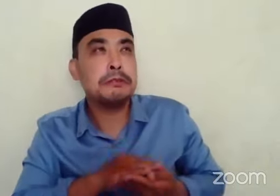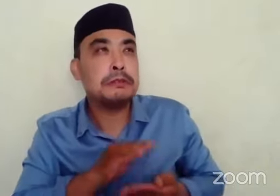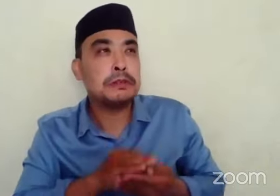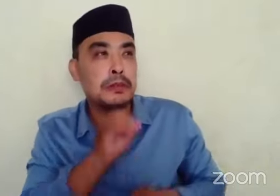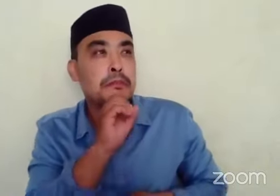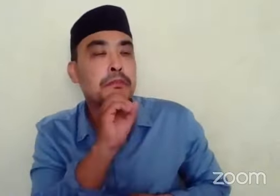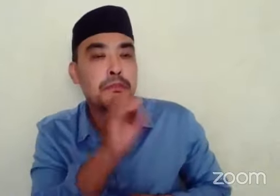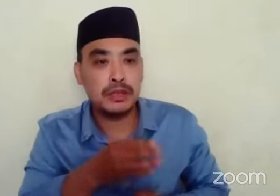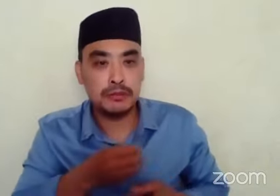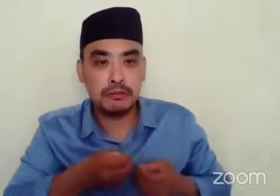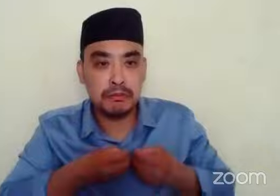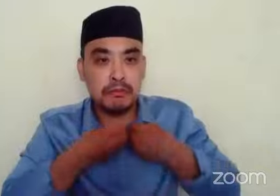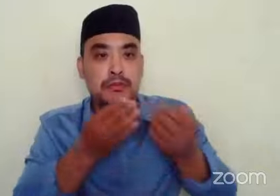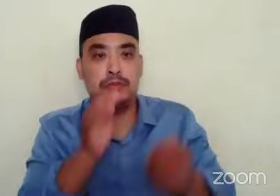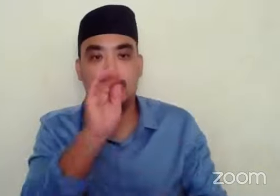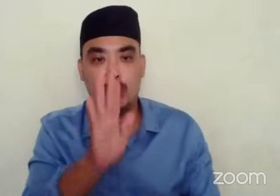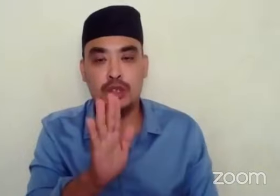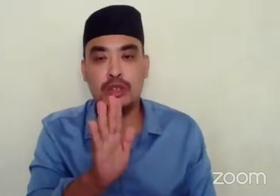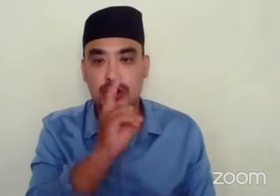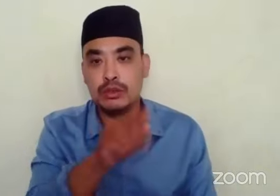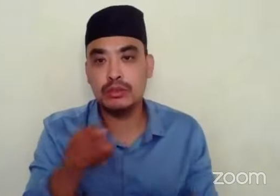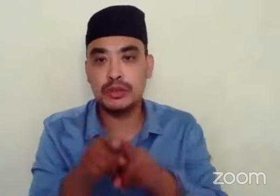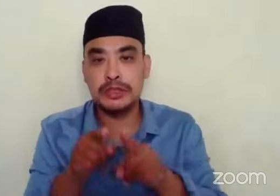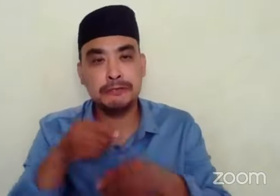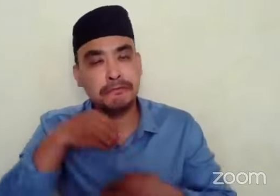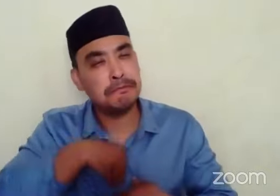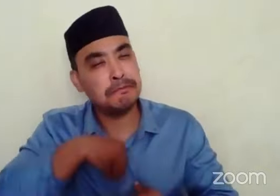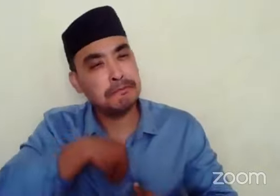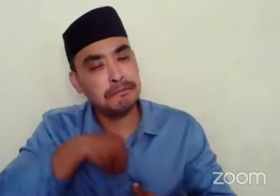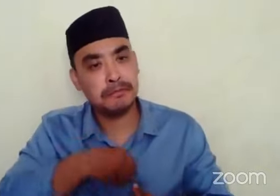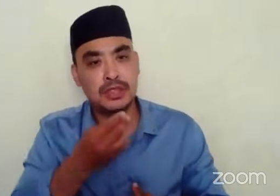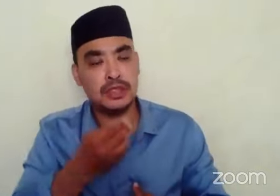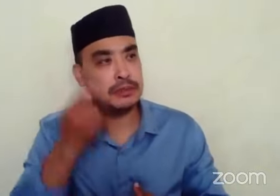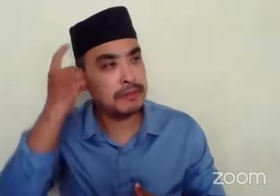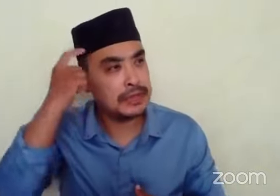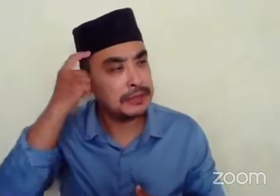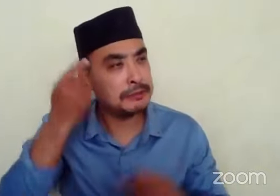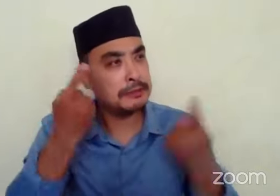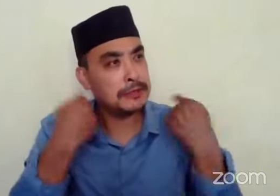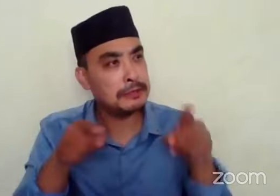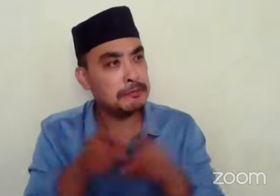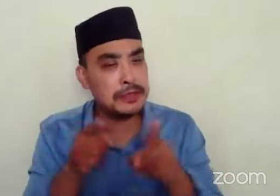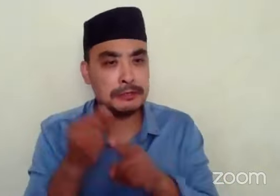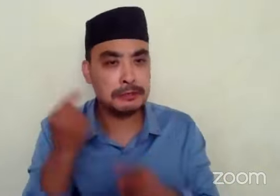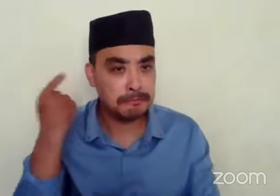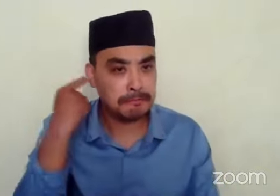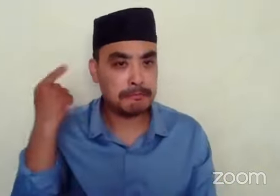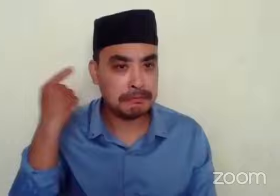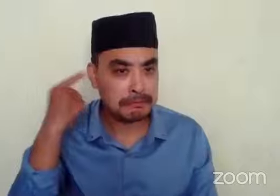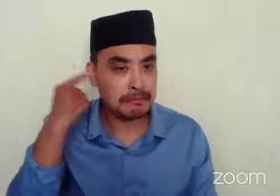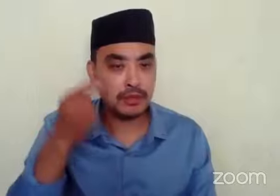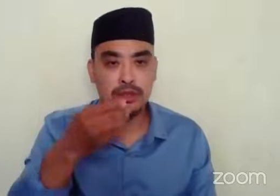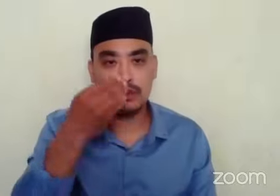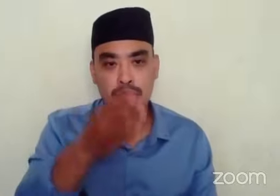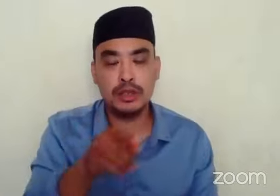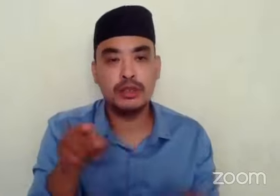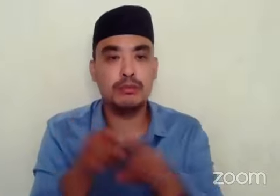अभिव्यक्ति नगर्ने, त्यसले गर्दाखेरि चाहिँ उनीहरूलाई चाहिँ भित्रभित्री रूपमा मानसिक शारीरिक रूपमा प्रभावहरू चाहिँ पर्ने खालको